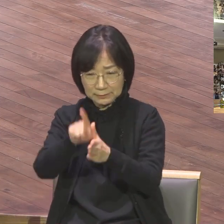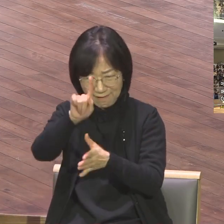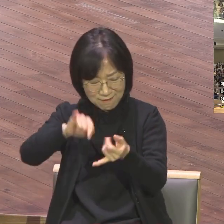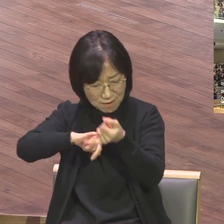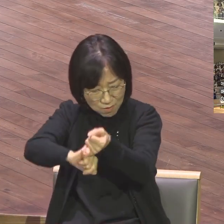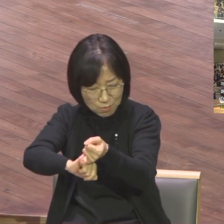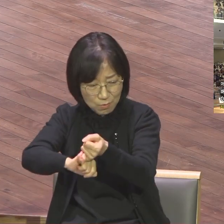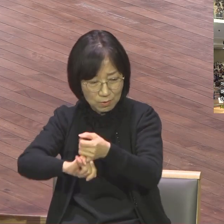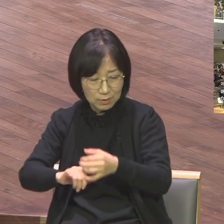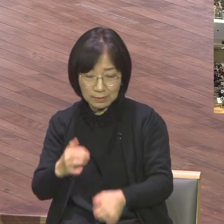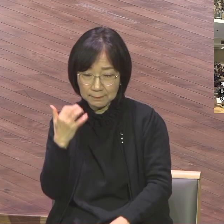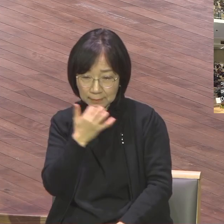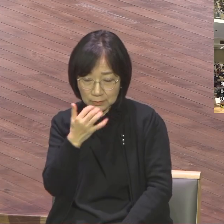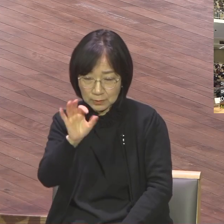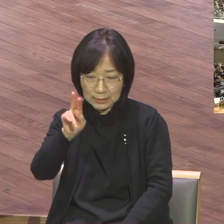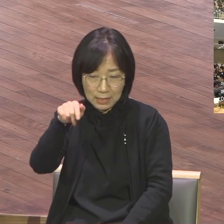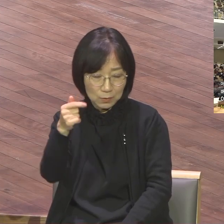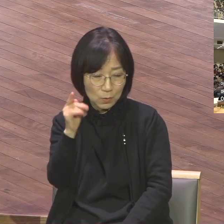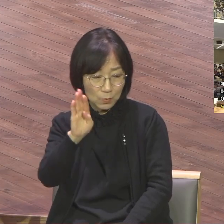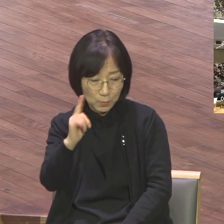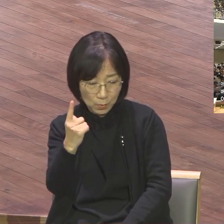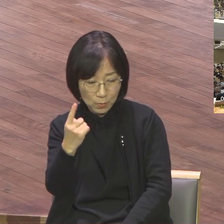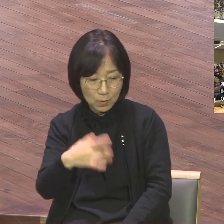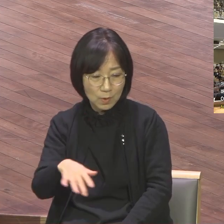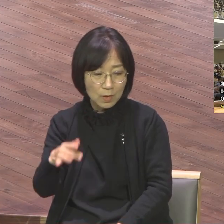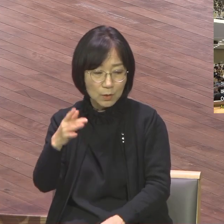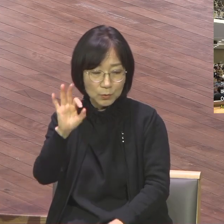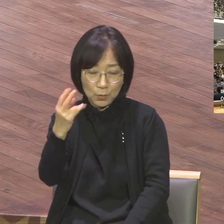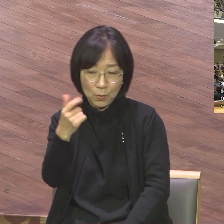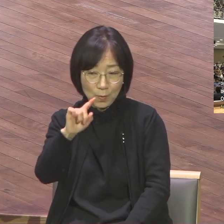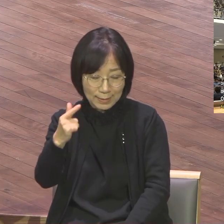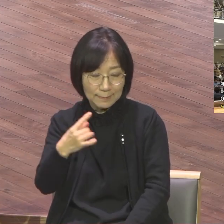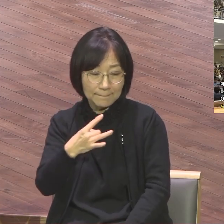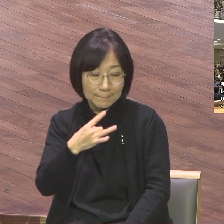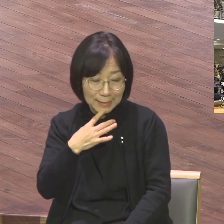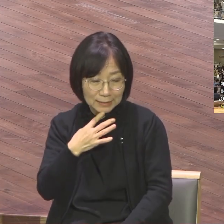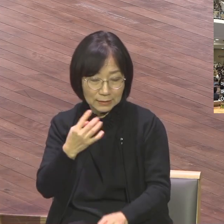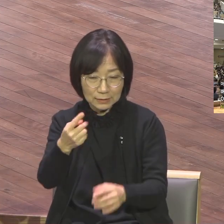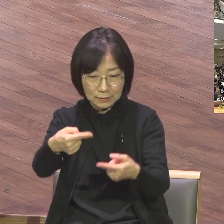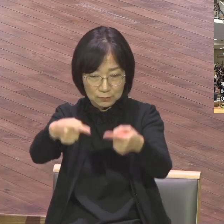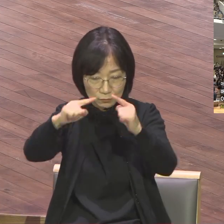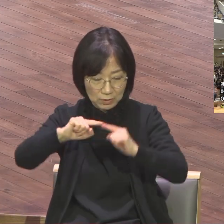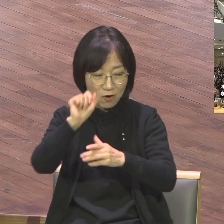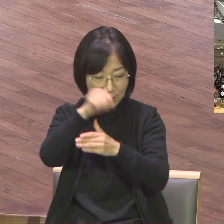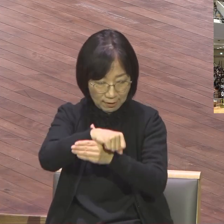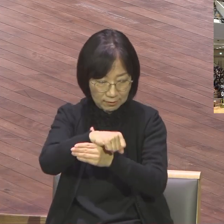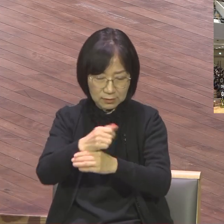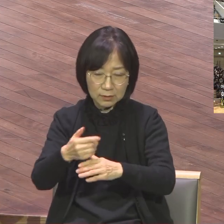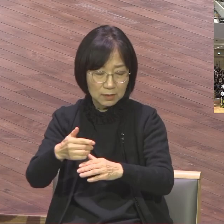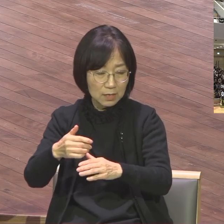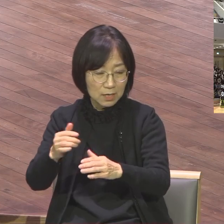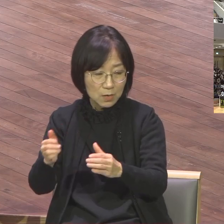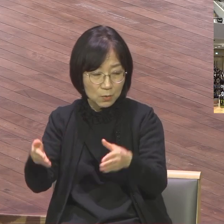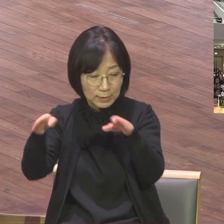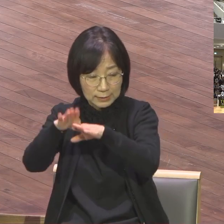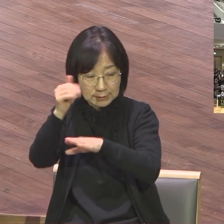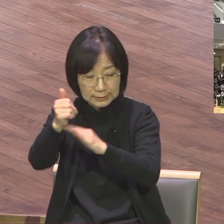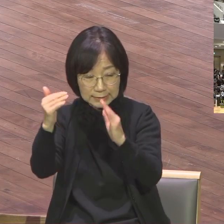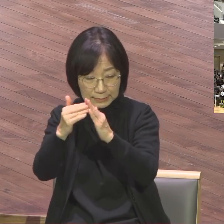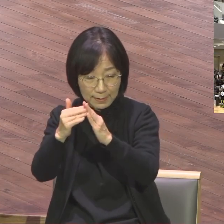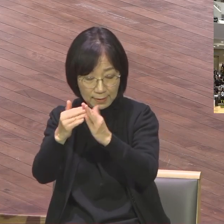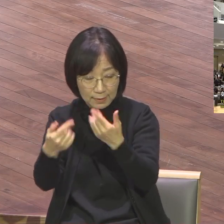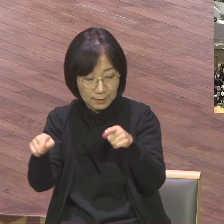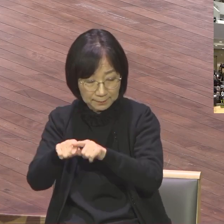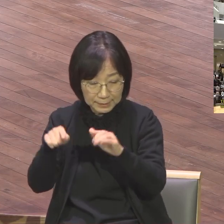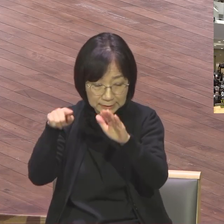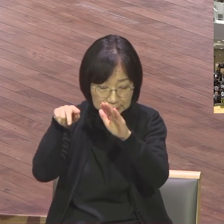하라 하시고 베드로와 야고보와 야고보의 형제 요한 외에 아무도 따라옴을 허락하지 아니하시고 회당장의 집에 함께